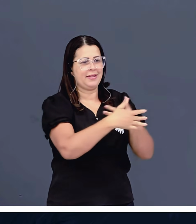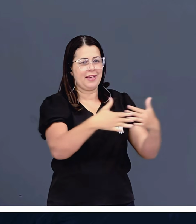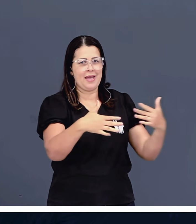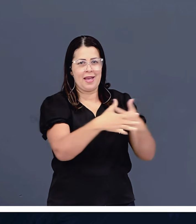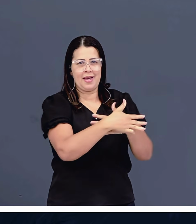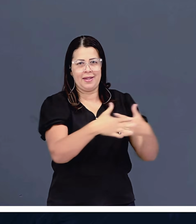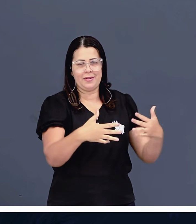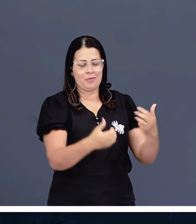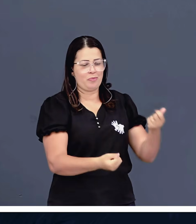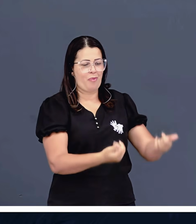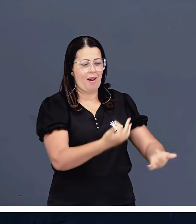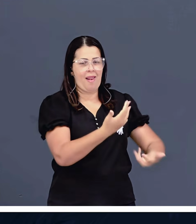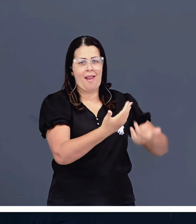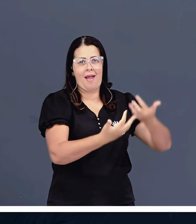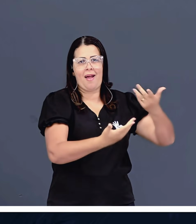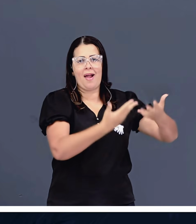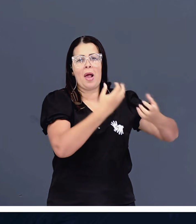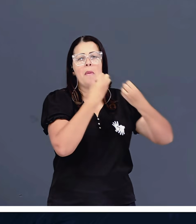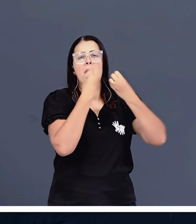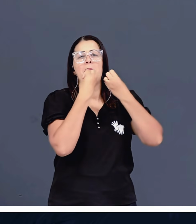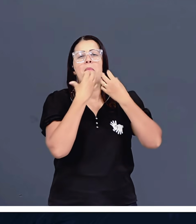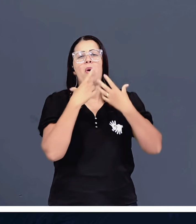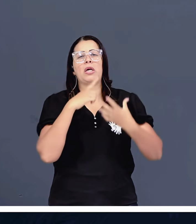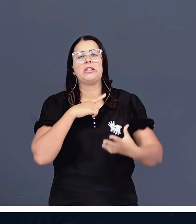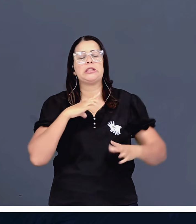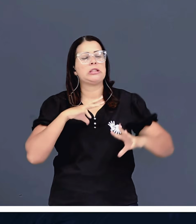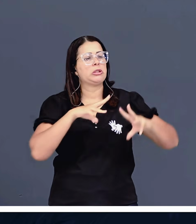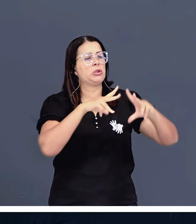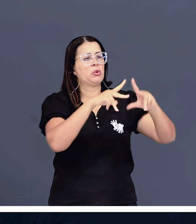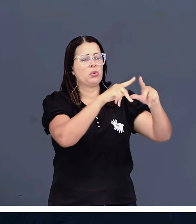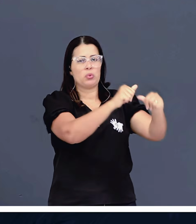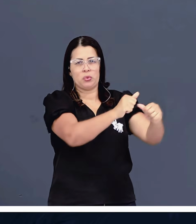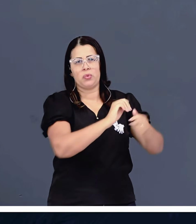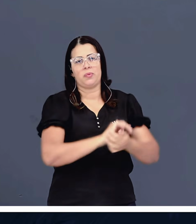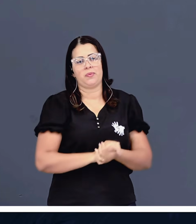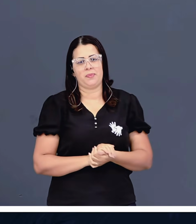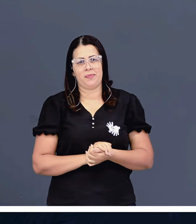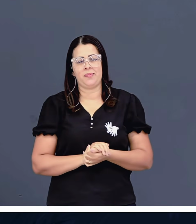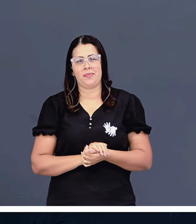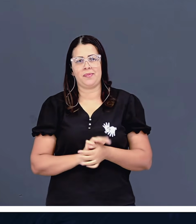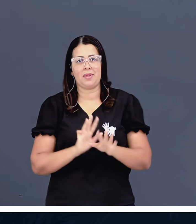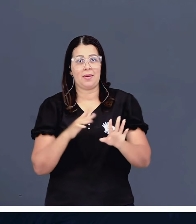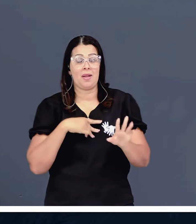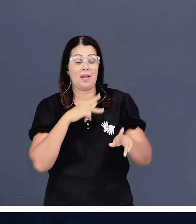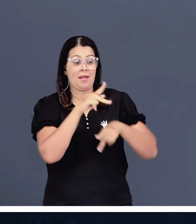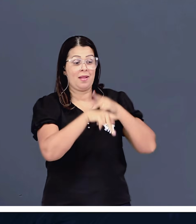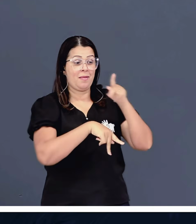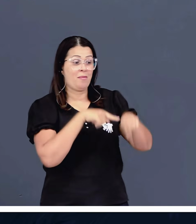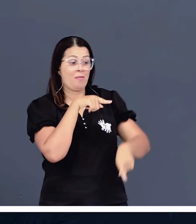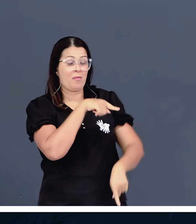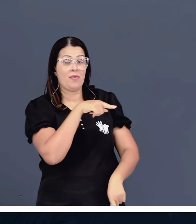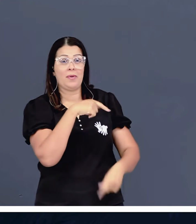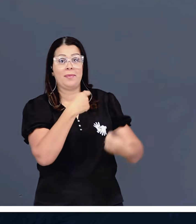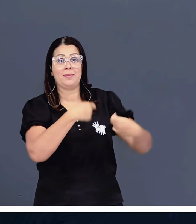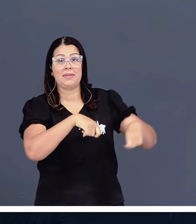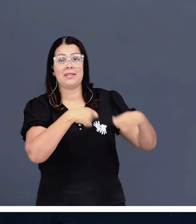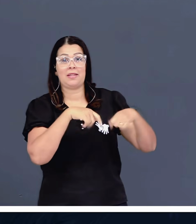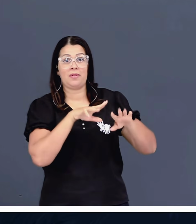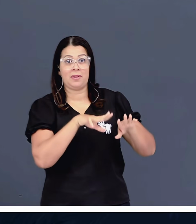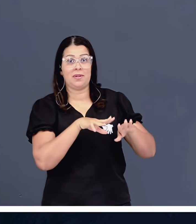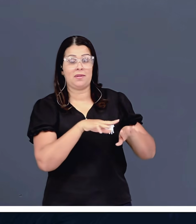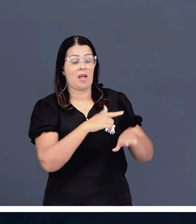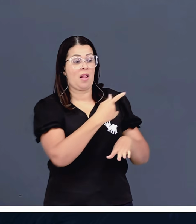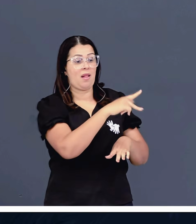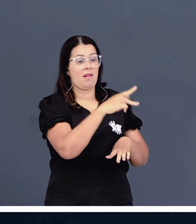que mana leite e mel. Essa é a terra da abundância. Só que esse povo precisava, já que cada